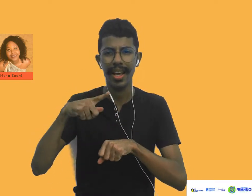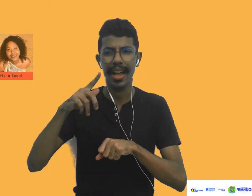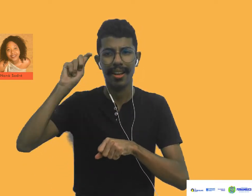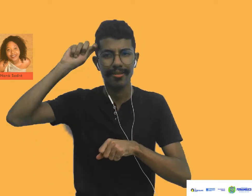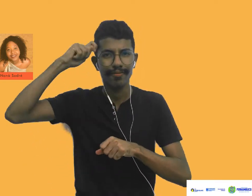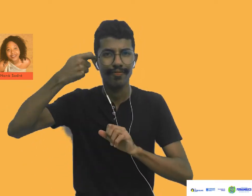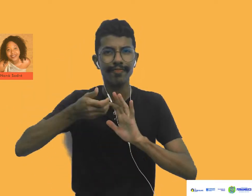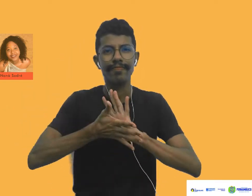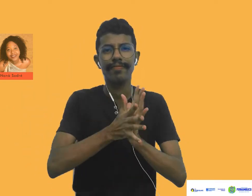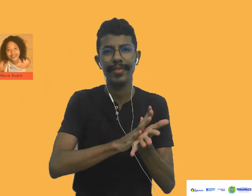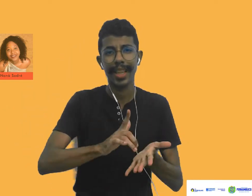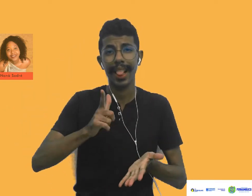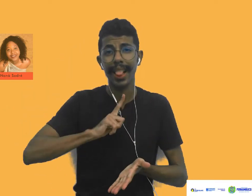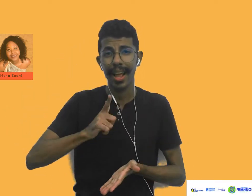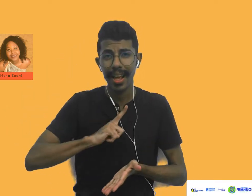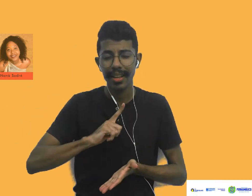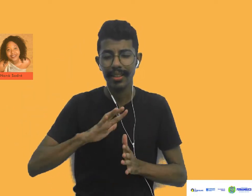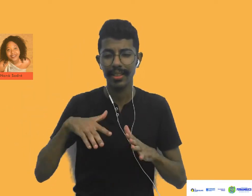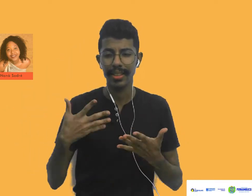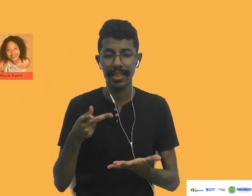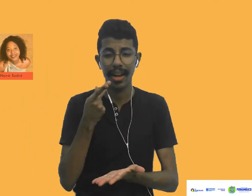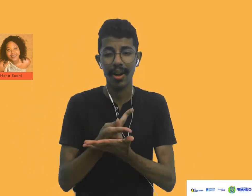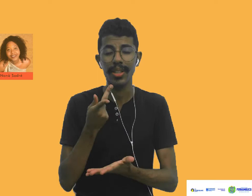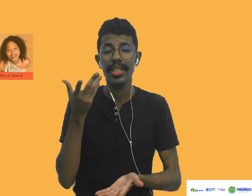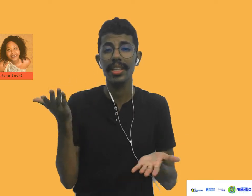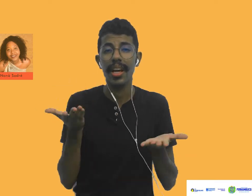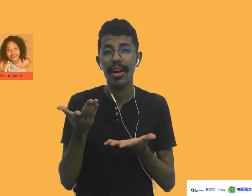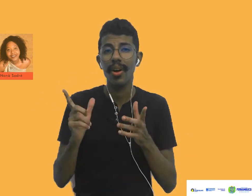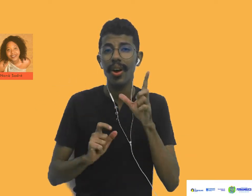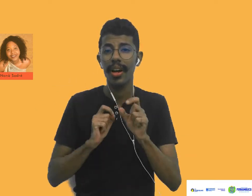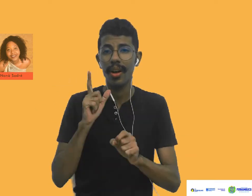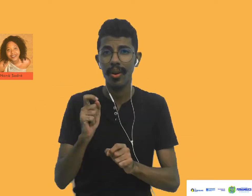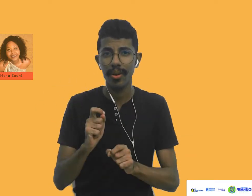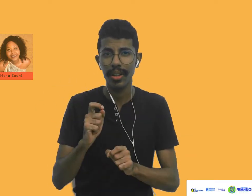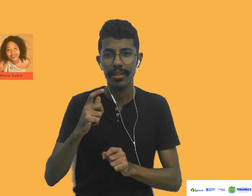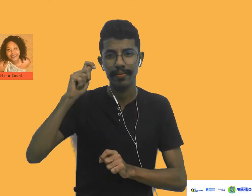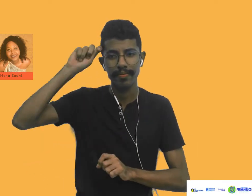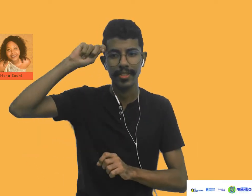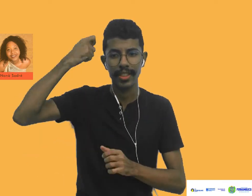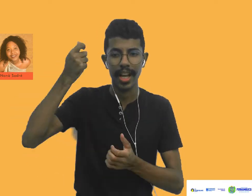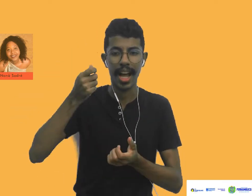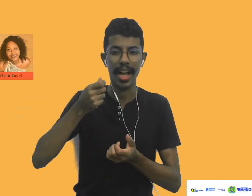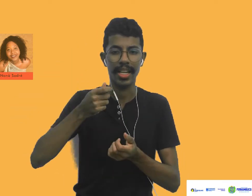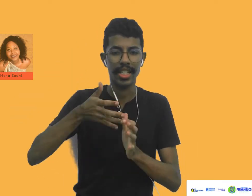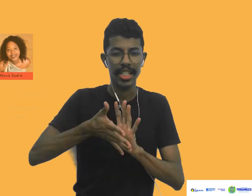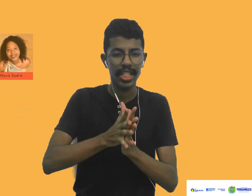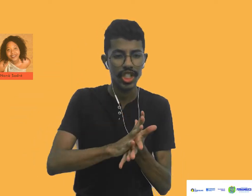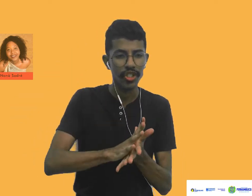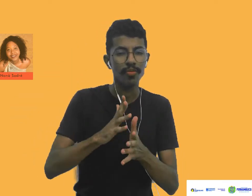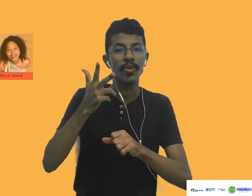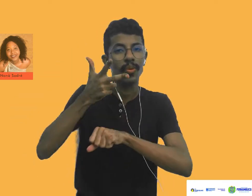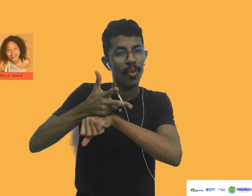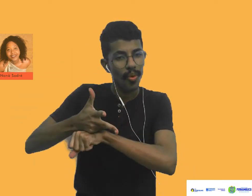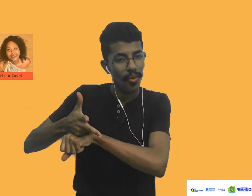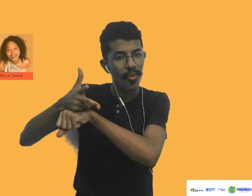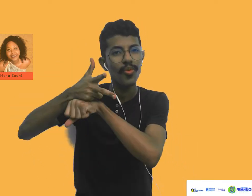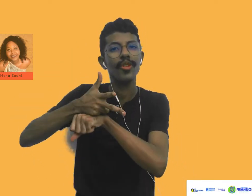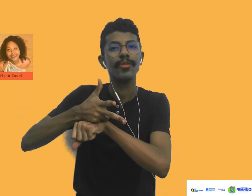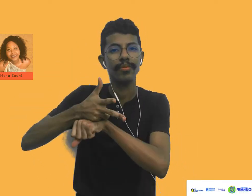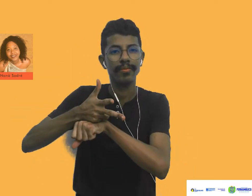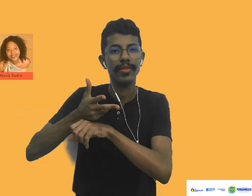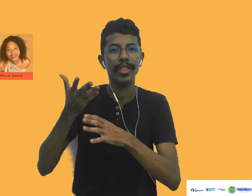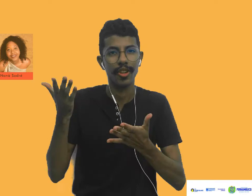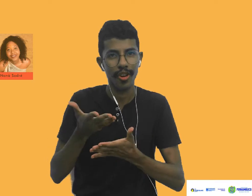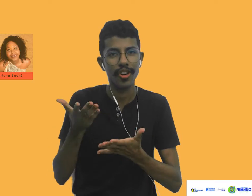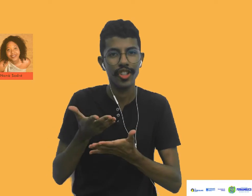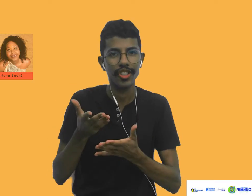está acontecendo agora é que o racismo está sendo filmado, né? É uma frase que já está bem corriqueira, mas é